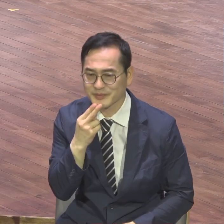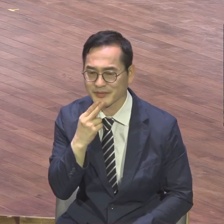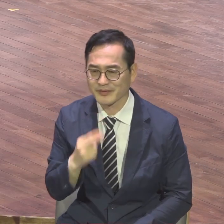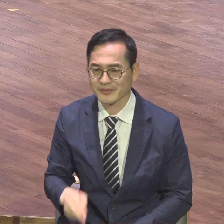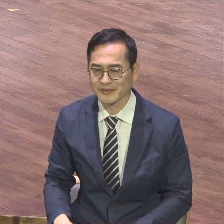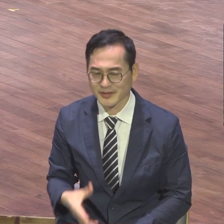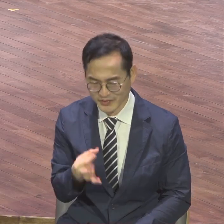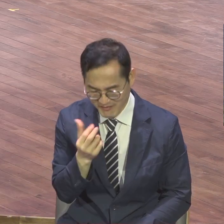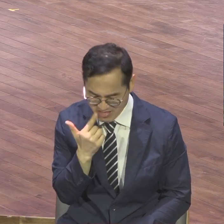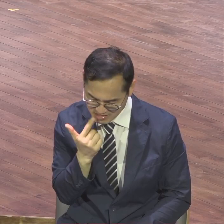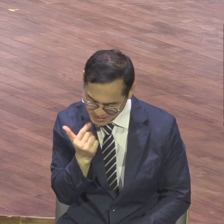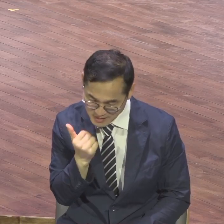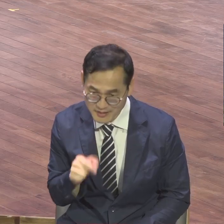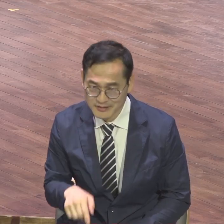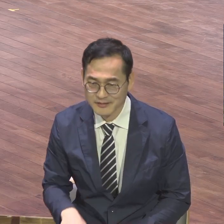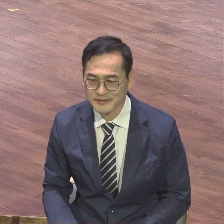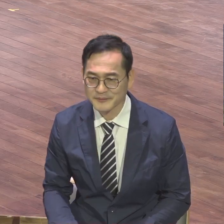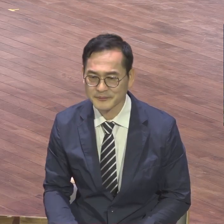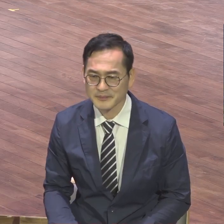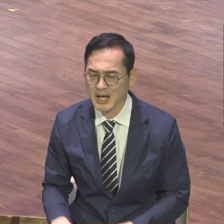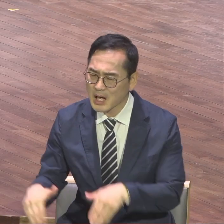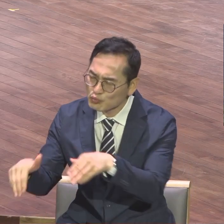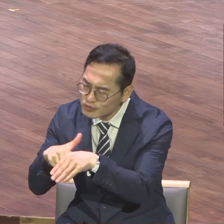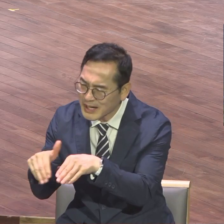나라 사상이 다 하나예요.